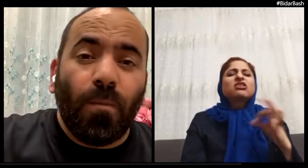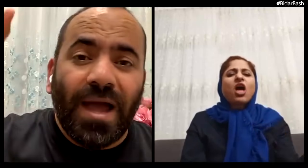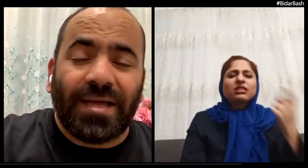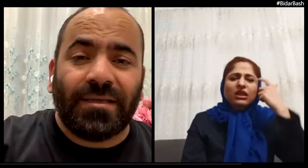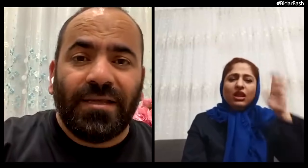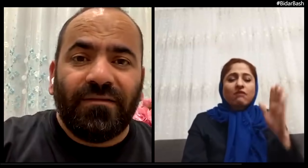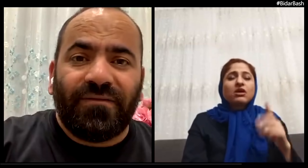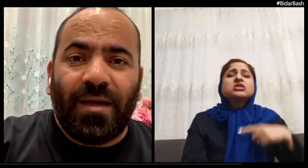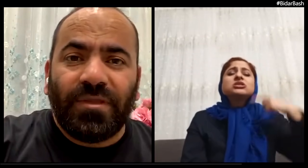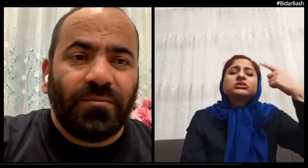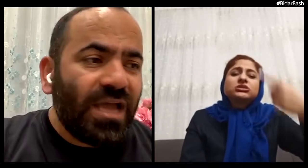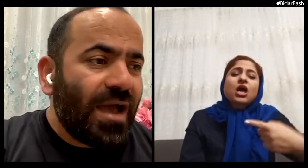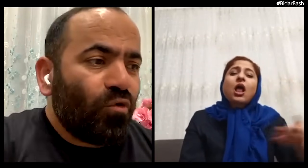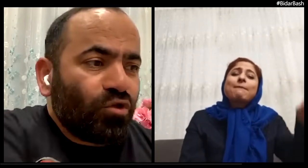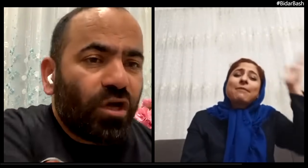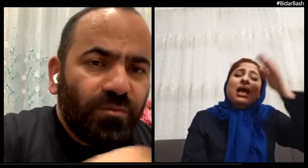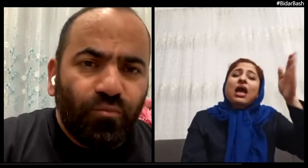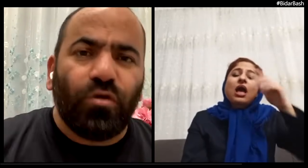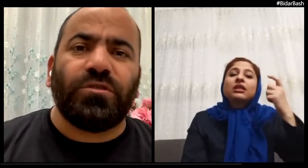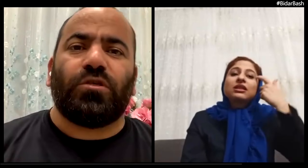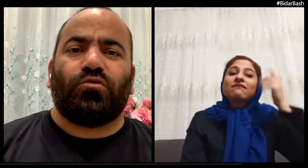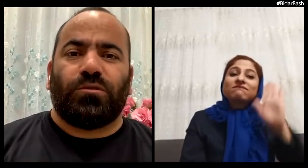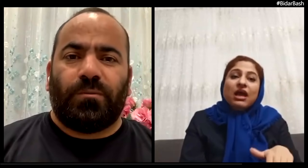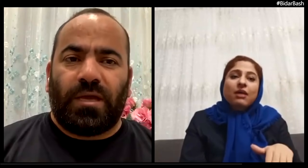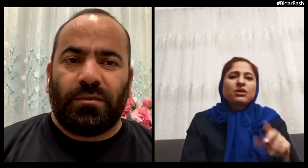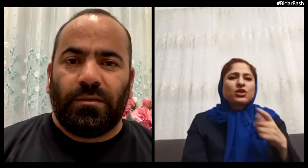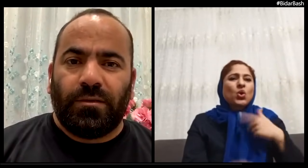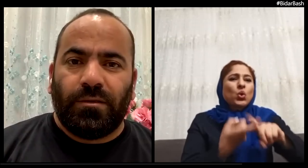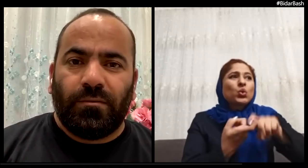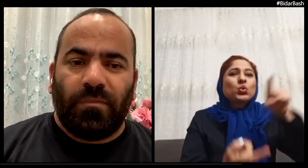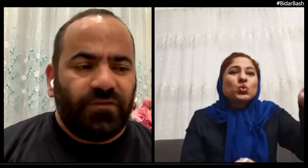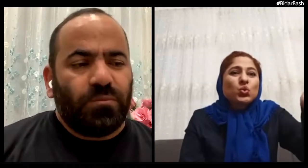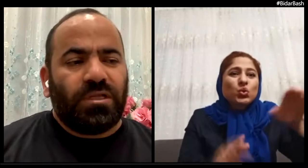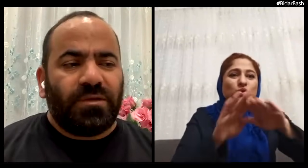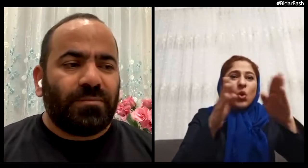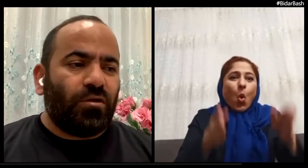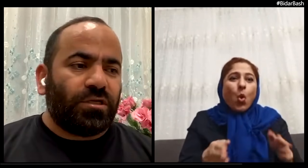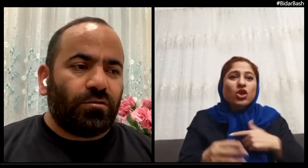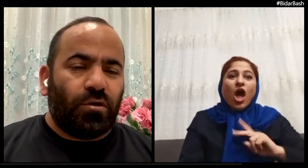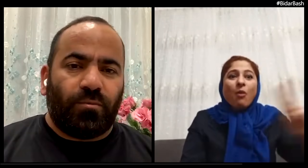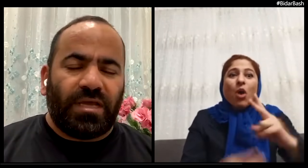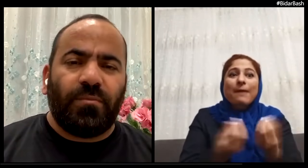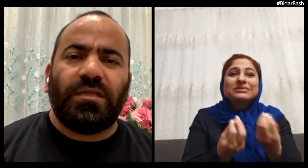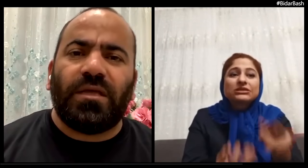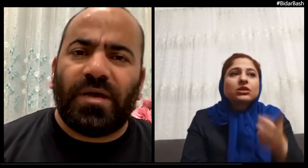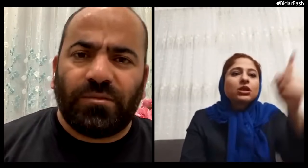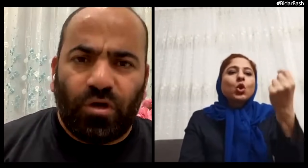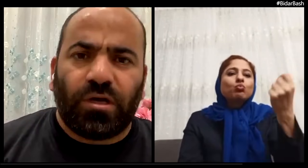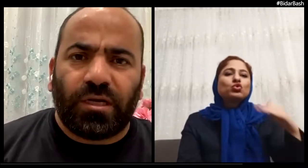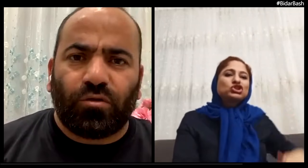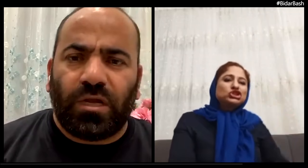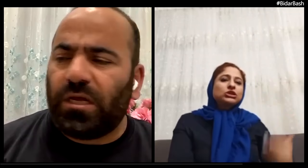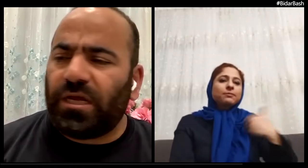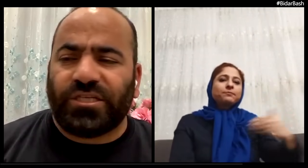سالها بعد فهمیدم که هم اتاقیم این پولو میذاشته تو جیب من، من فکر میکردم از ملائکت الله اومده. الان من دیدم بعضی